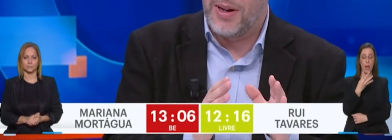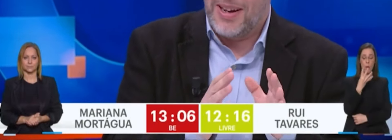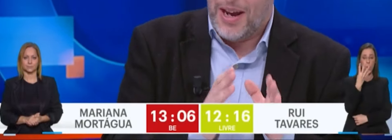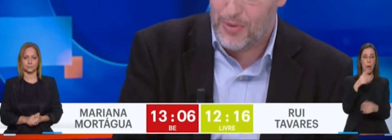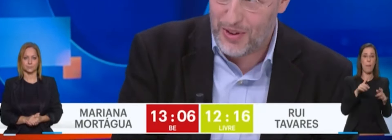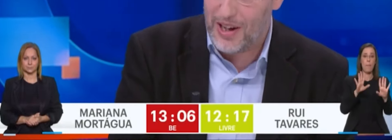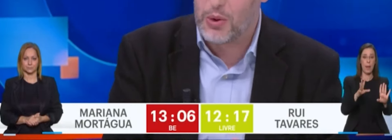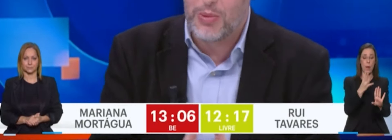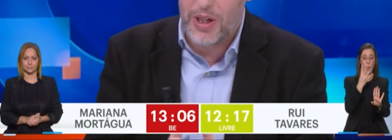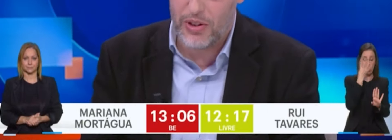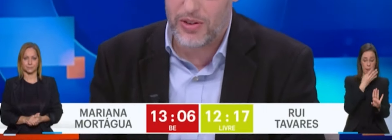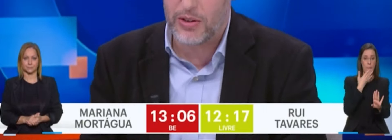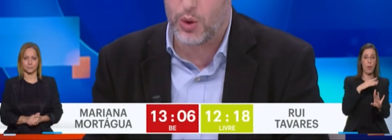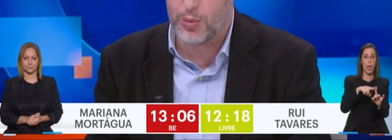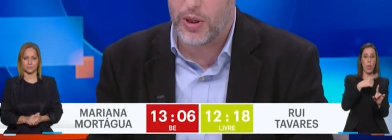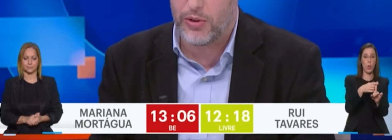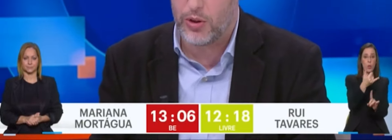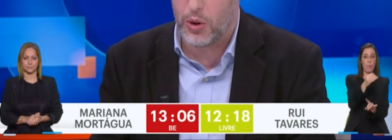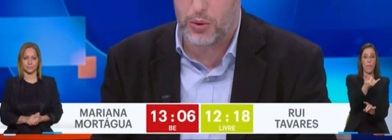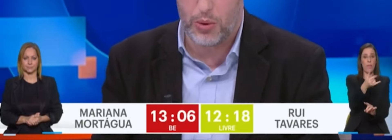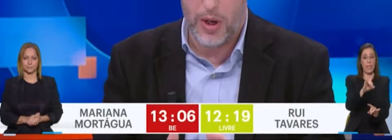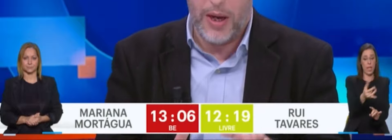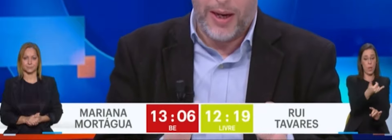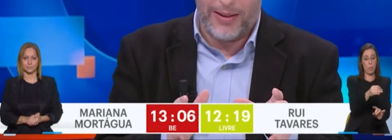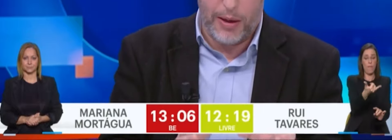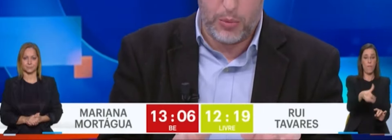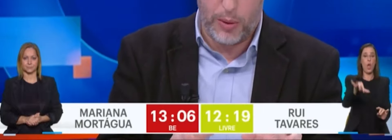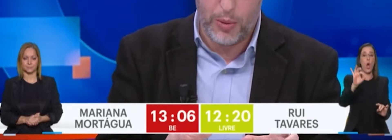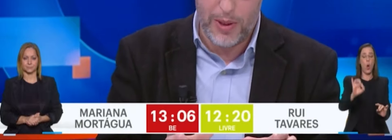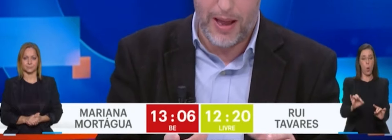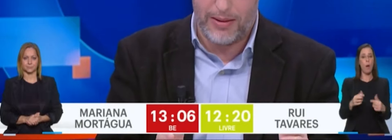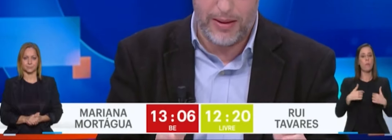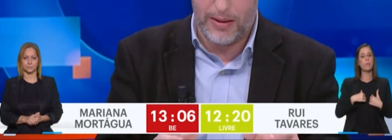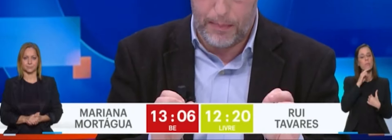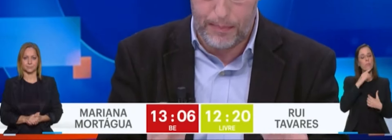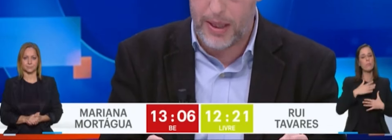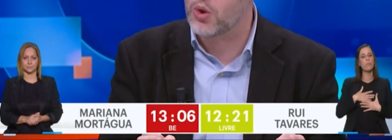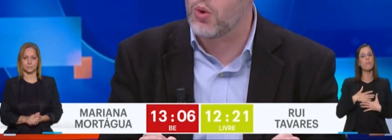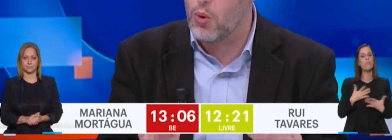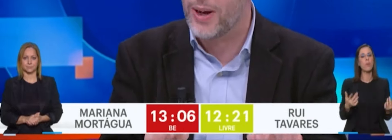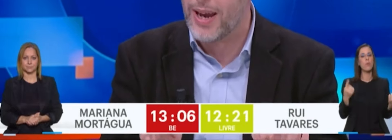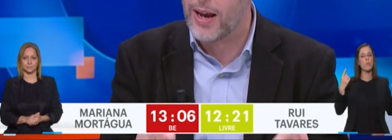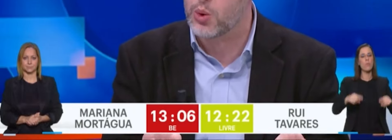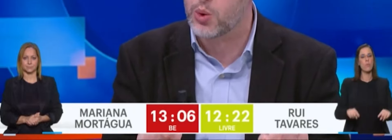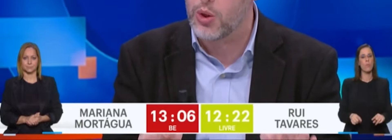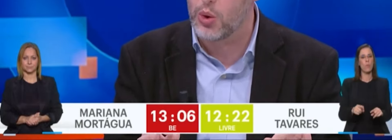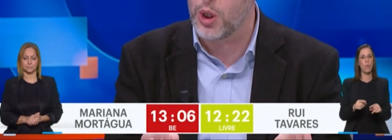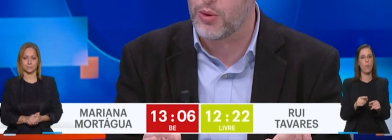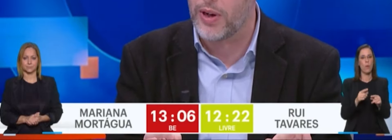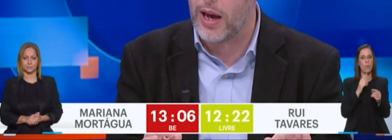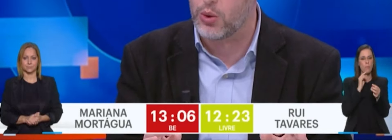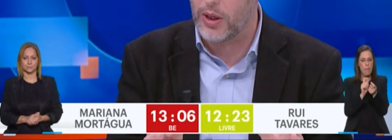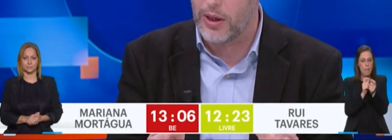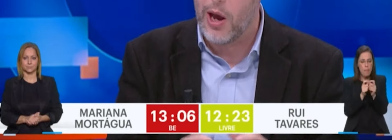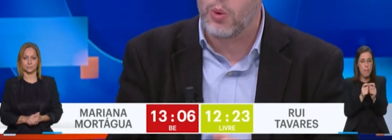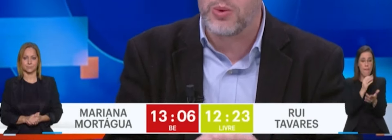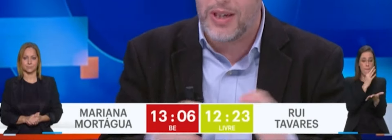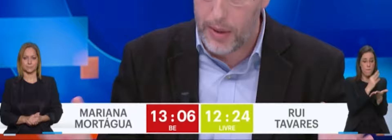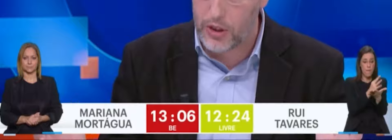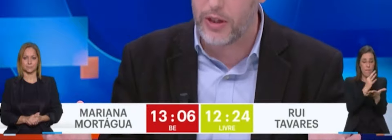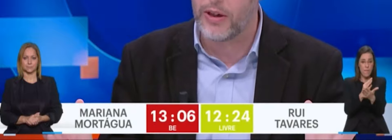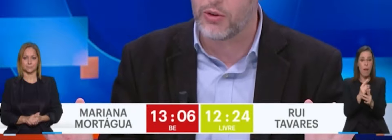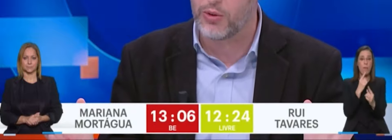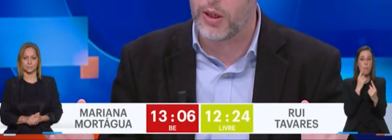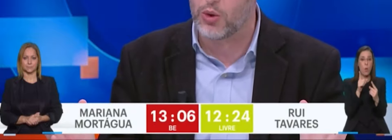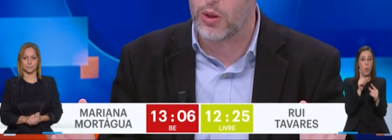é aproveitar em 2026 e 2028 que temos a possibilidade de apenas com um rearranjo cirúrgico de freados ter um